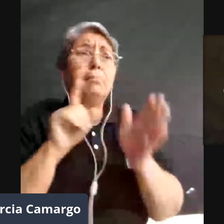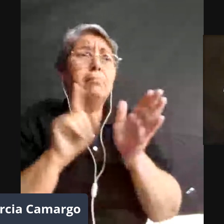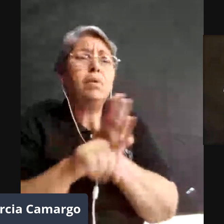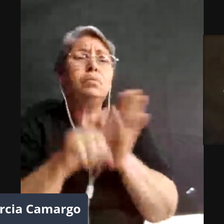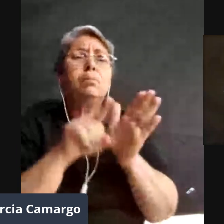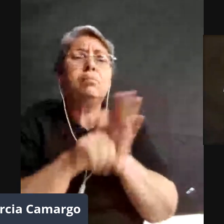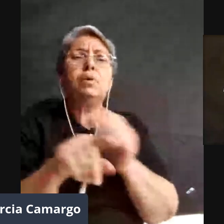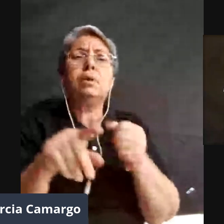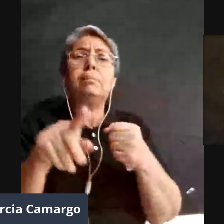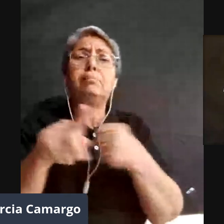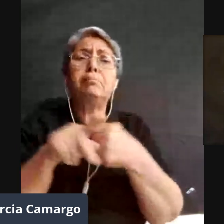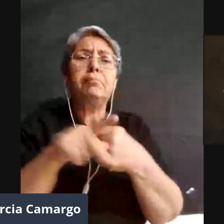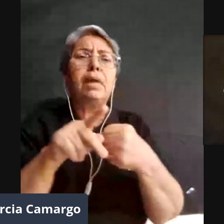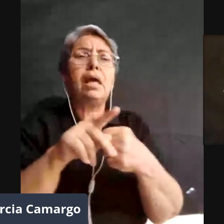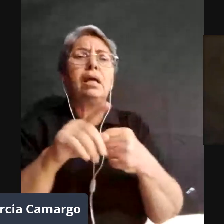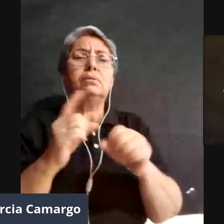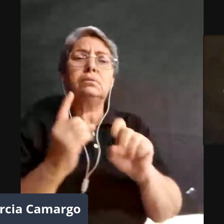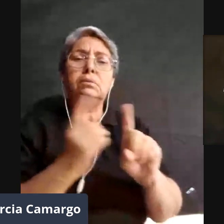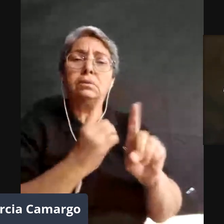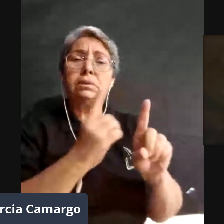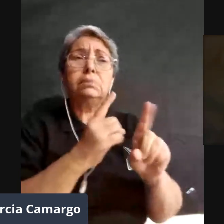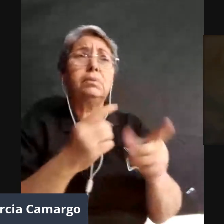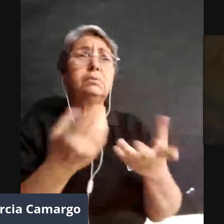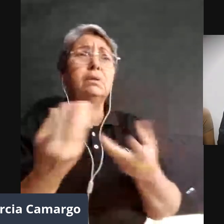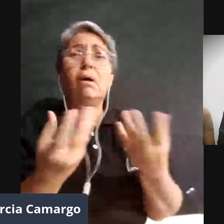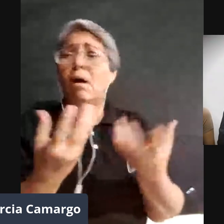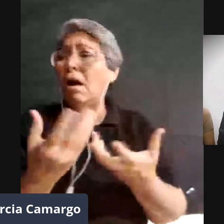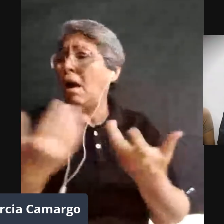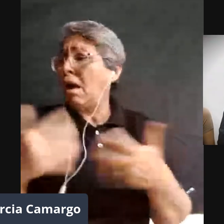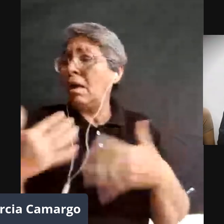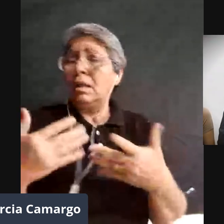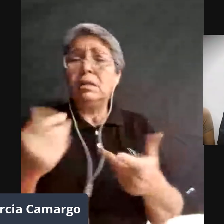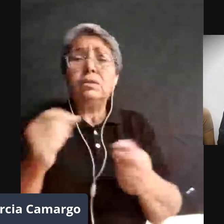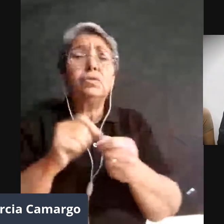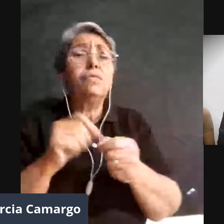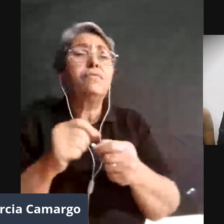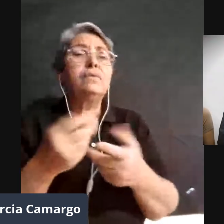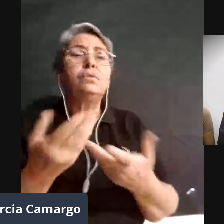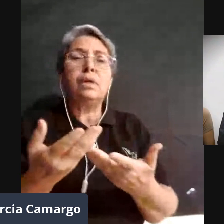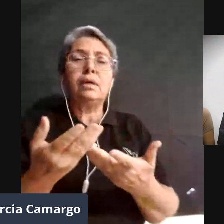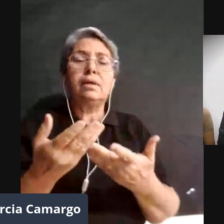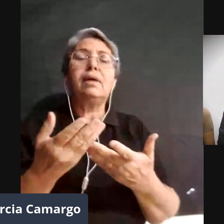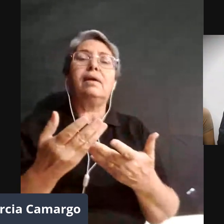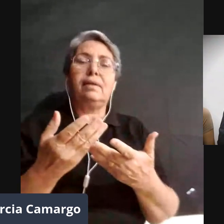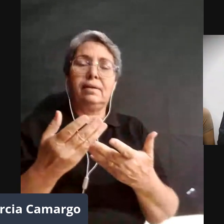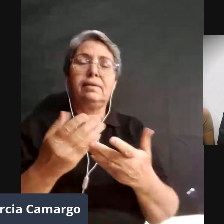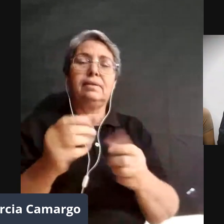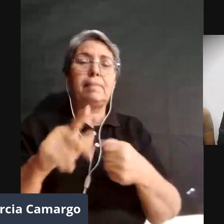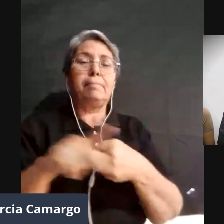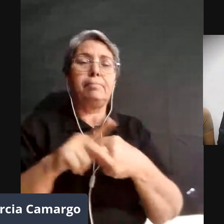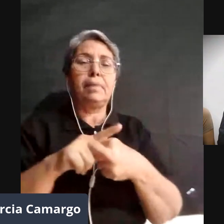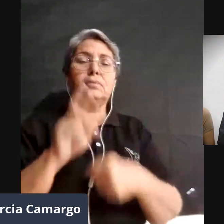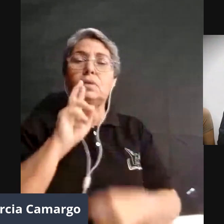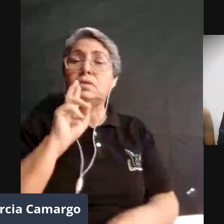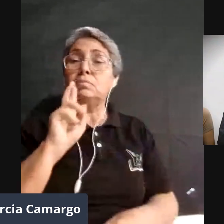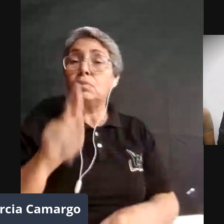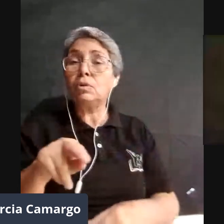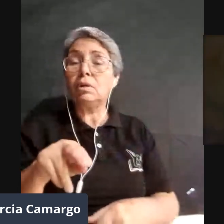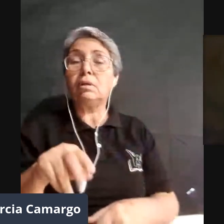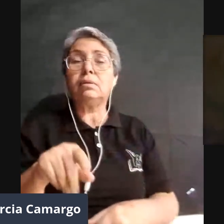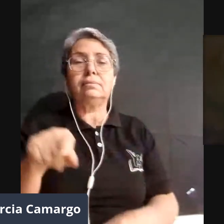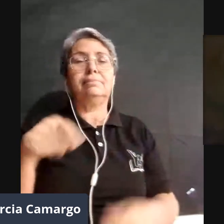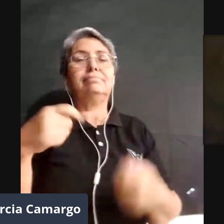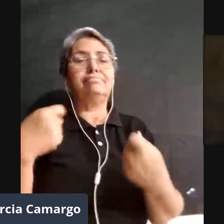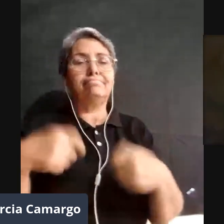demais apóstolos: que faremos, irmãos? Então no verso 38, Pedro nos dá a resposta: